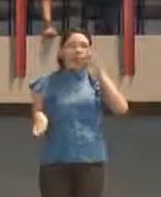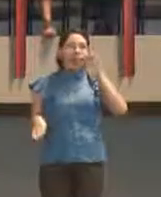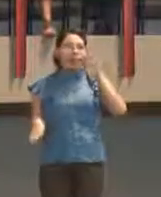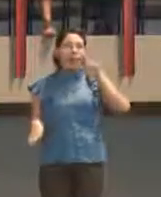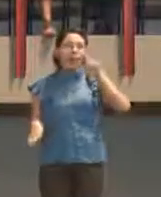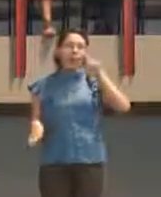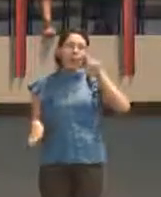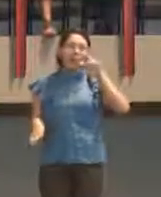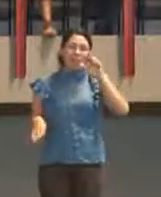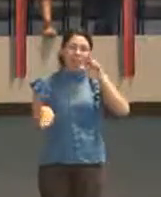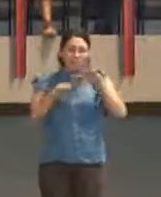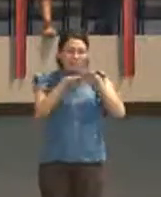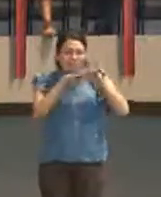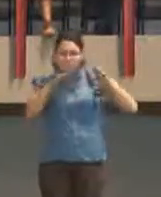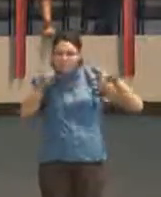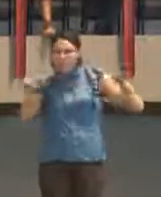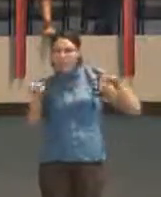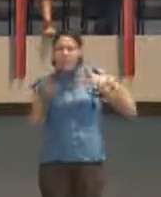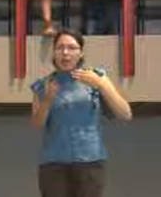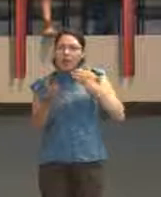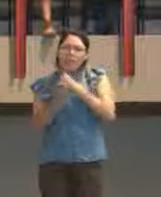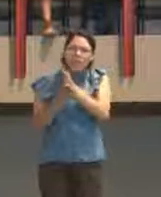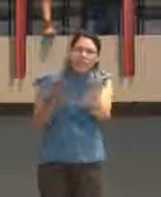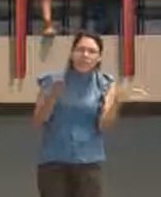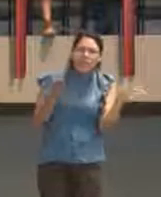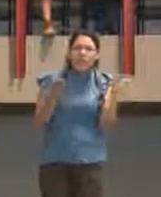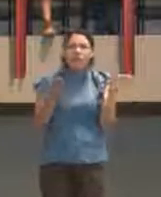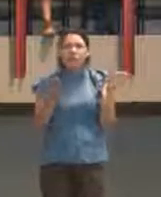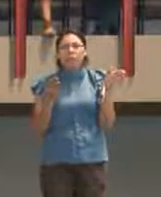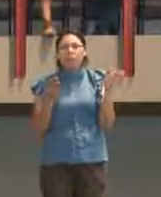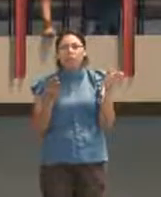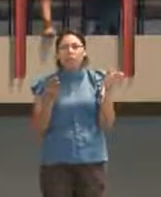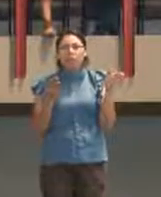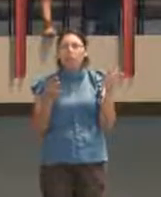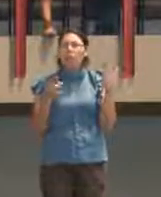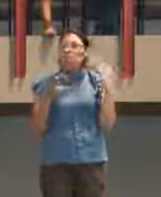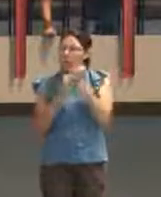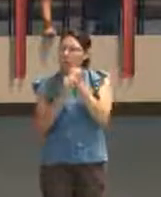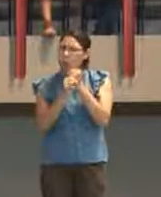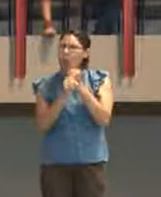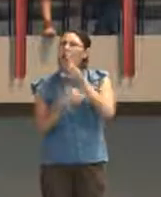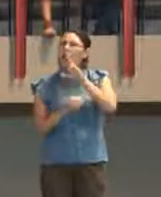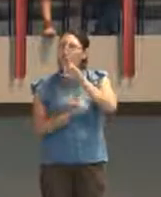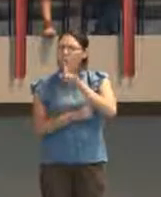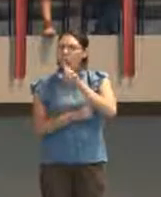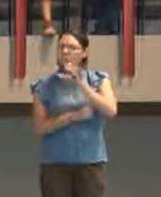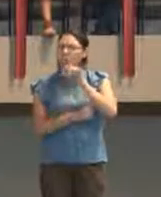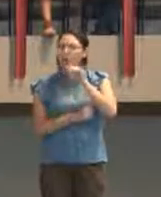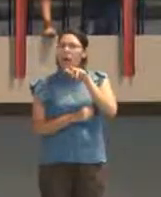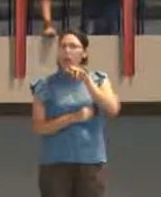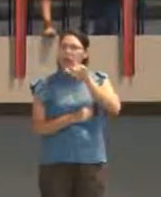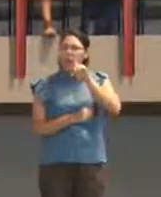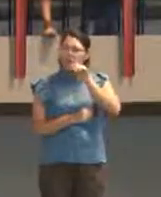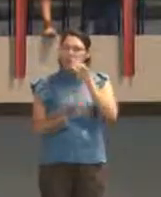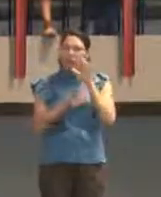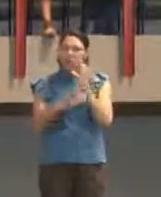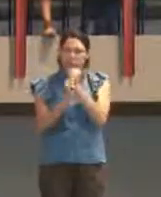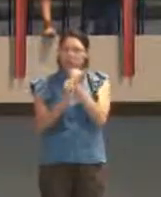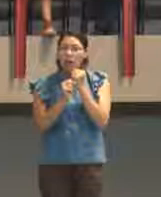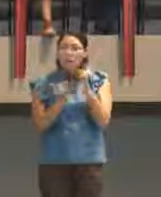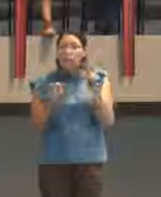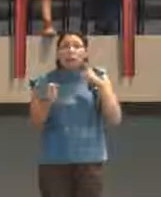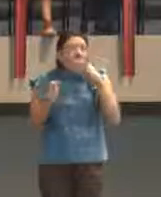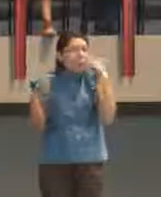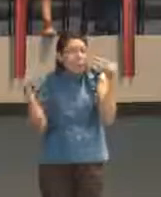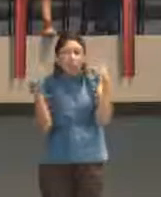Meu filho, desvio padrão calcula regularidade. Desvio padrão e regularidade são coisas que têm